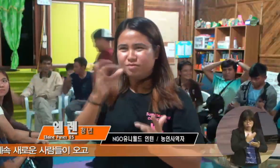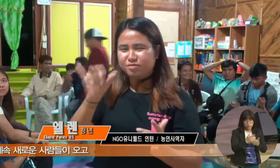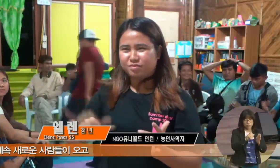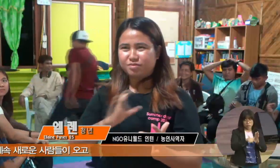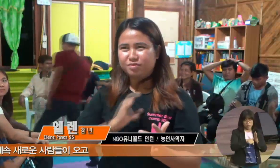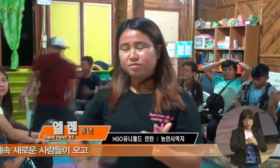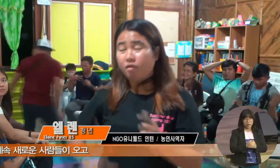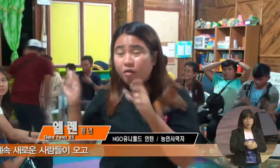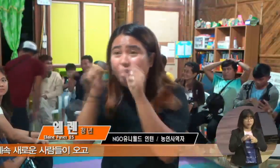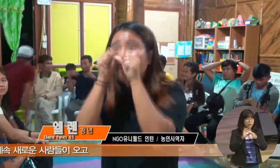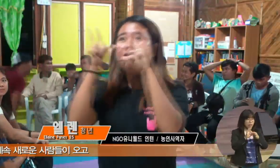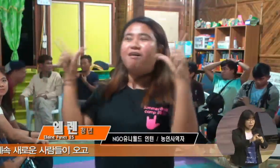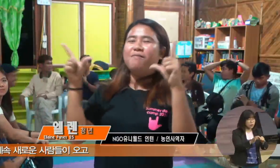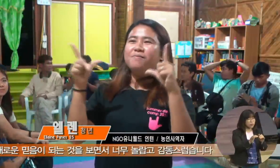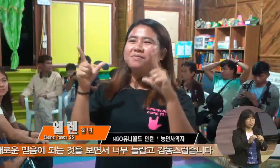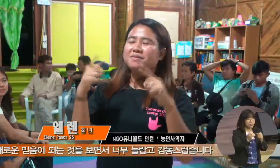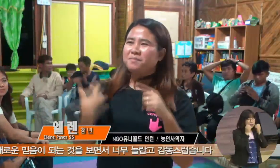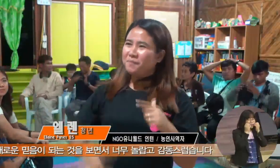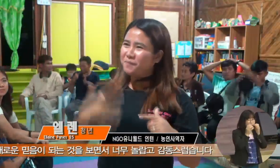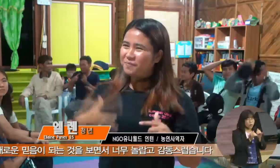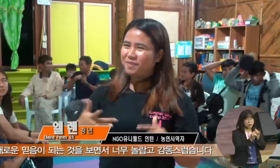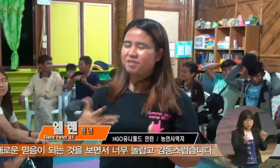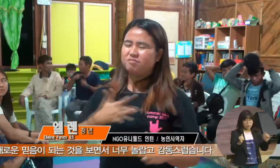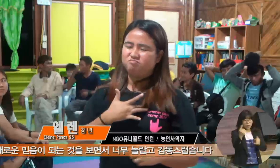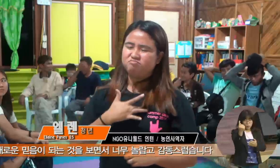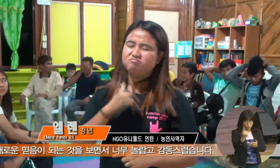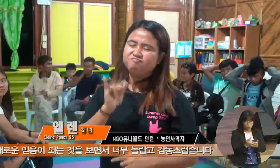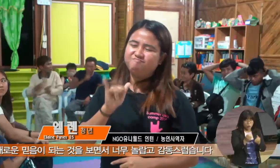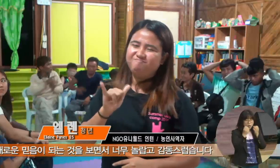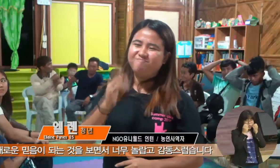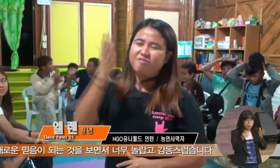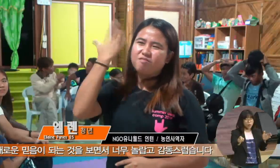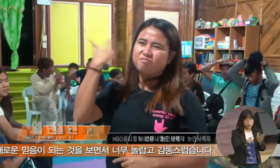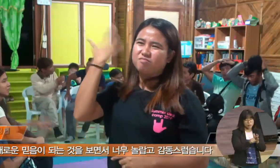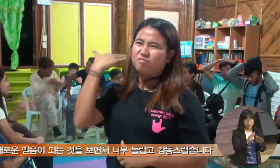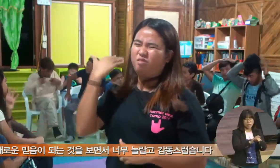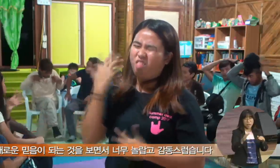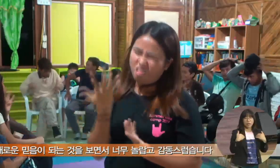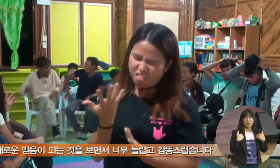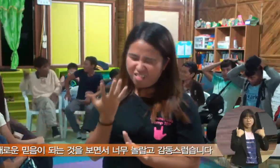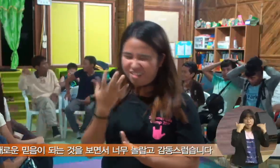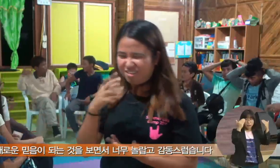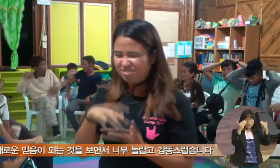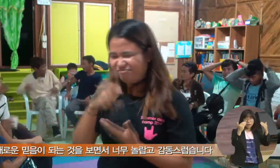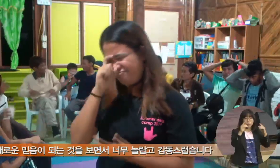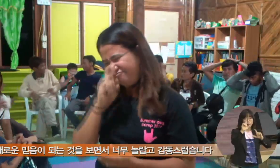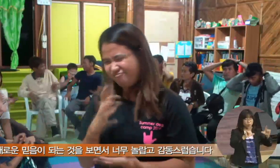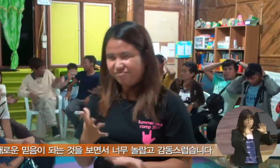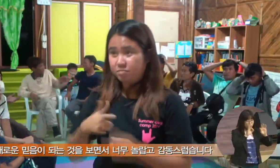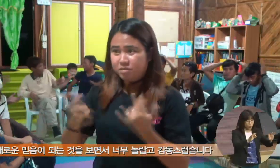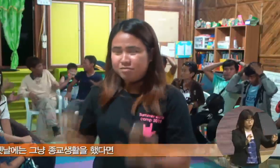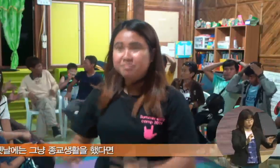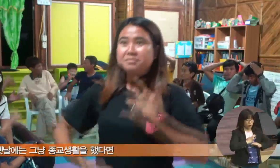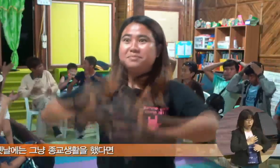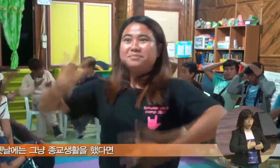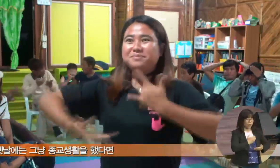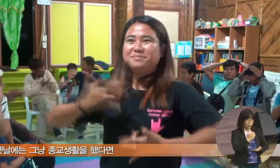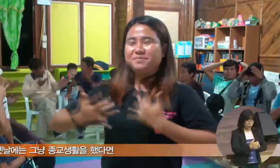계속 새로운 사람들이 오고 새로운 믿음이 되는 것을 보면서 너무 놀랍고 감동스럽습니다. 옛날에는